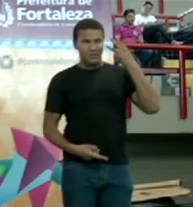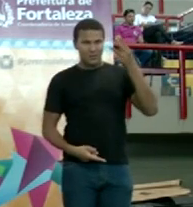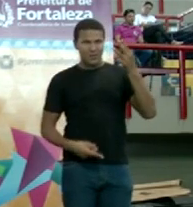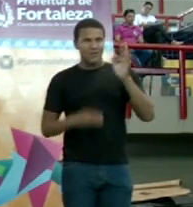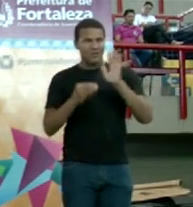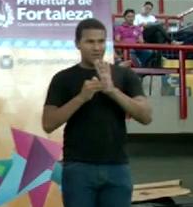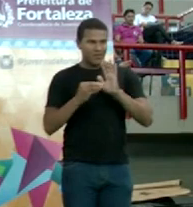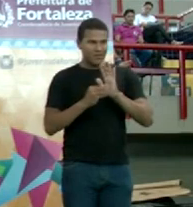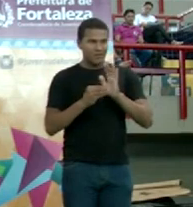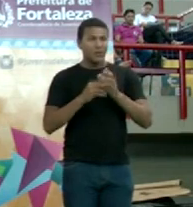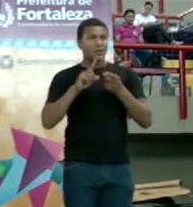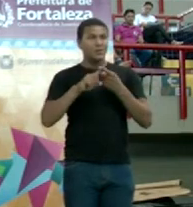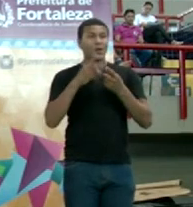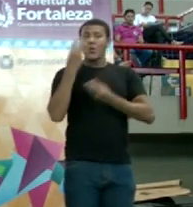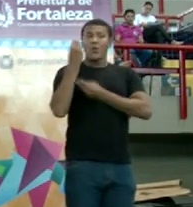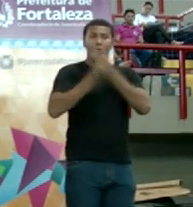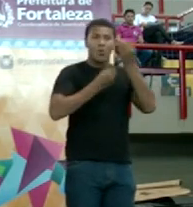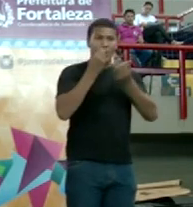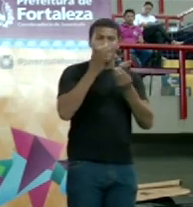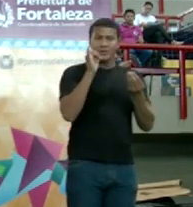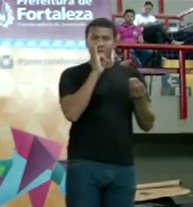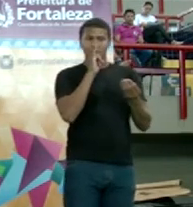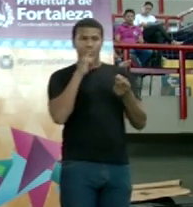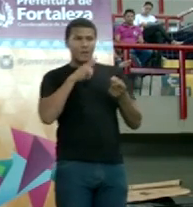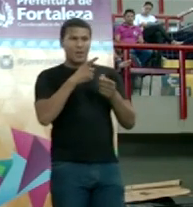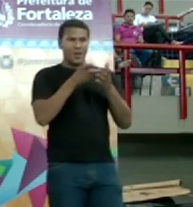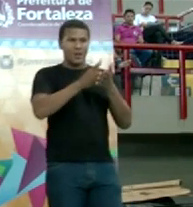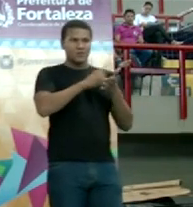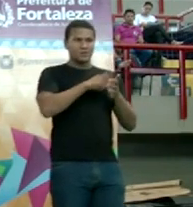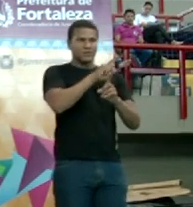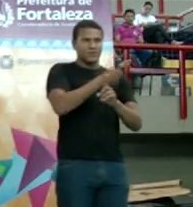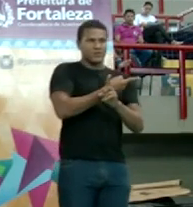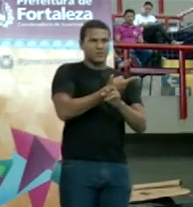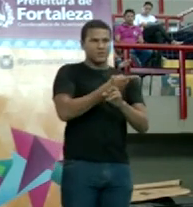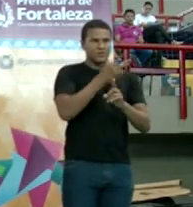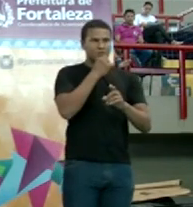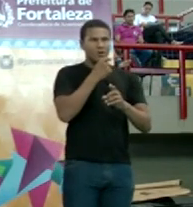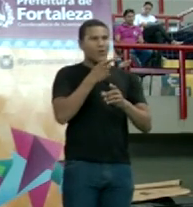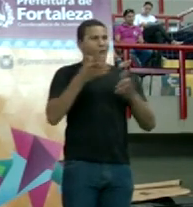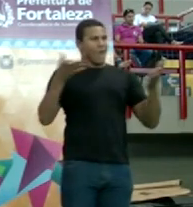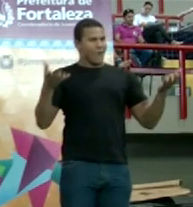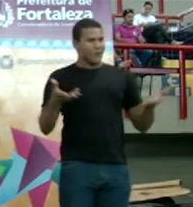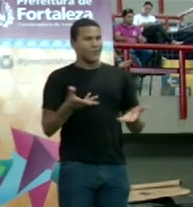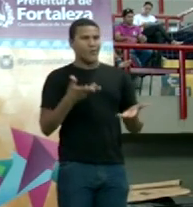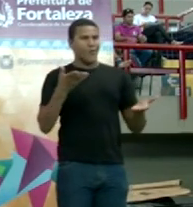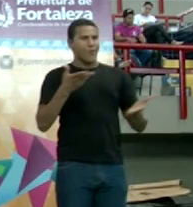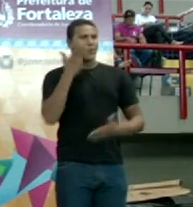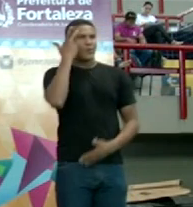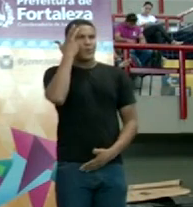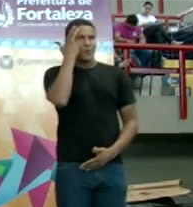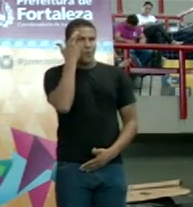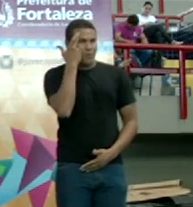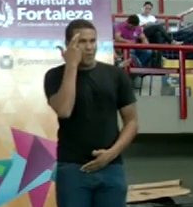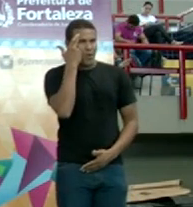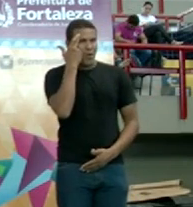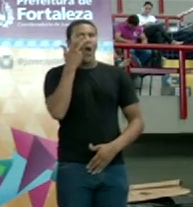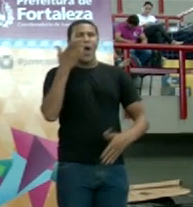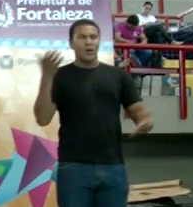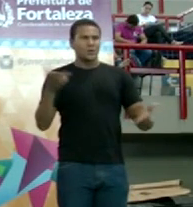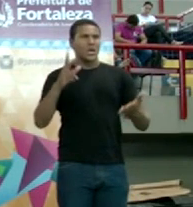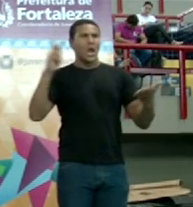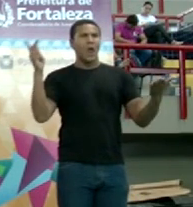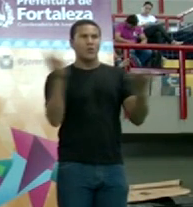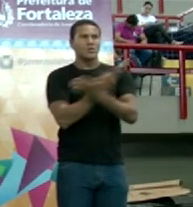por exemplo, tem uma vírgula antes. Ele diz assim, é comum hoje presenciarmos crimes, tem que ter